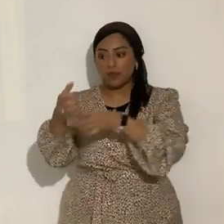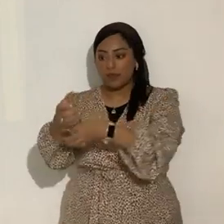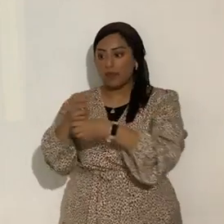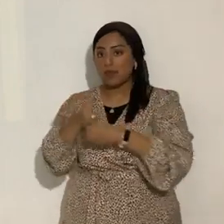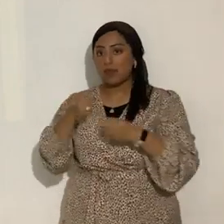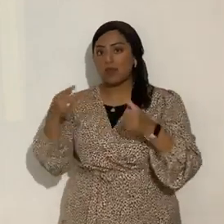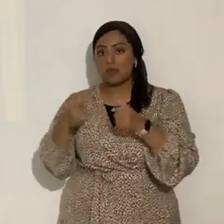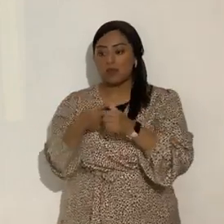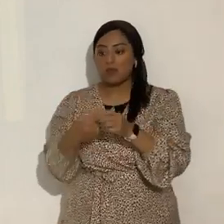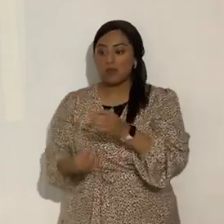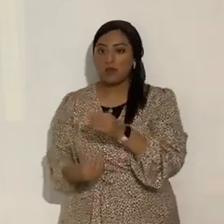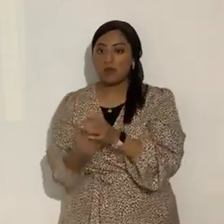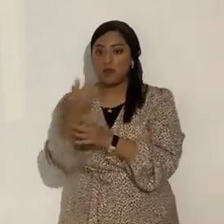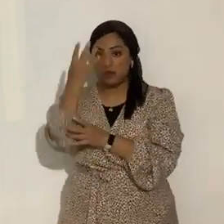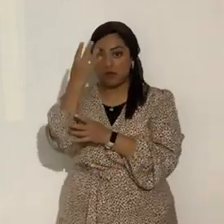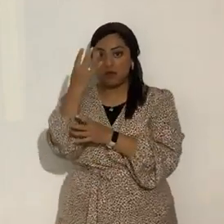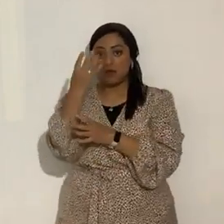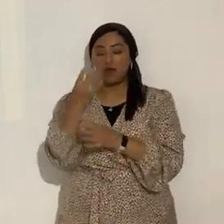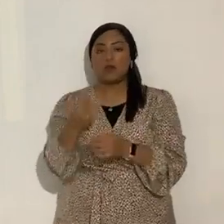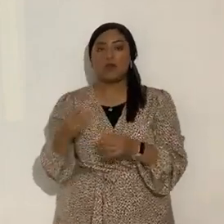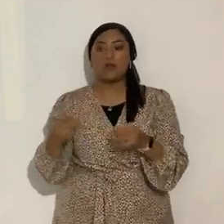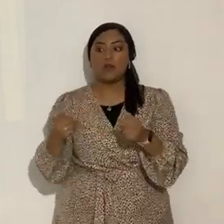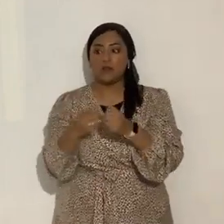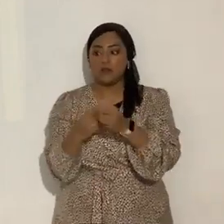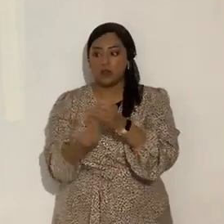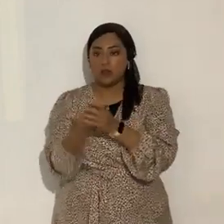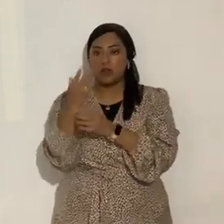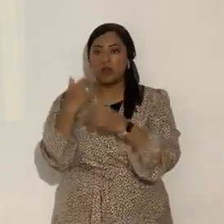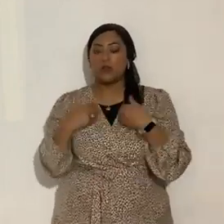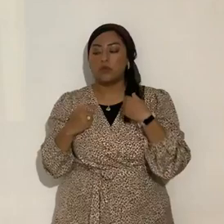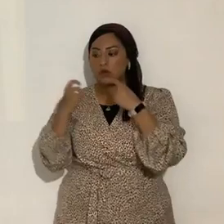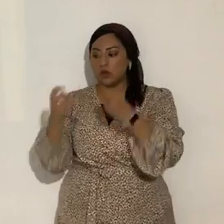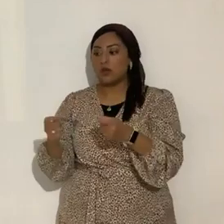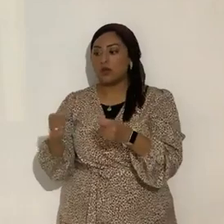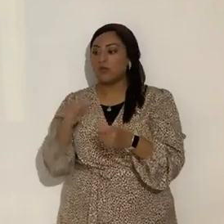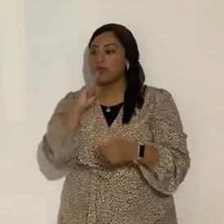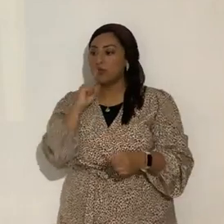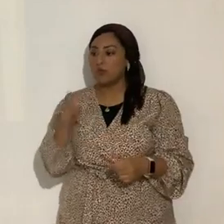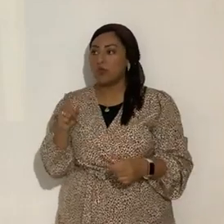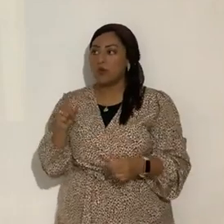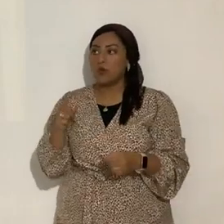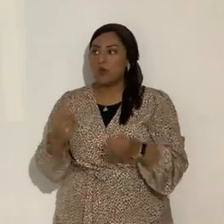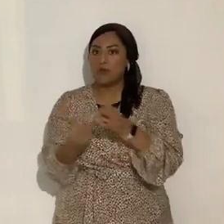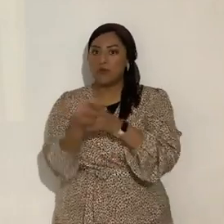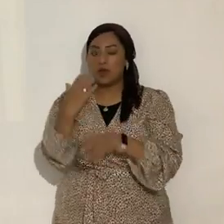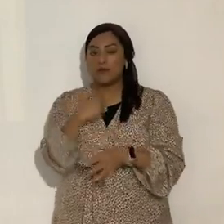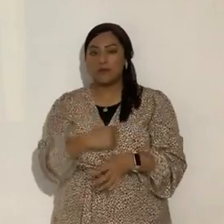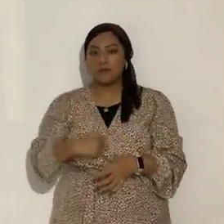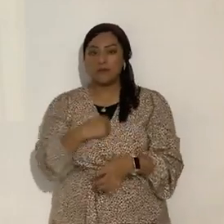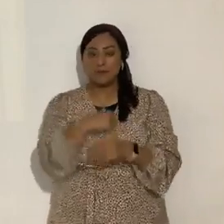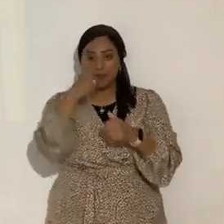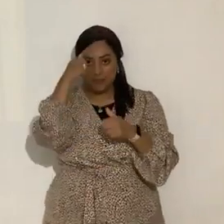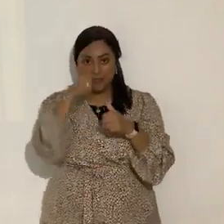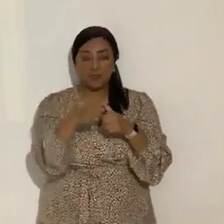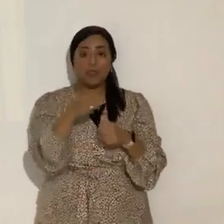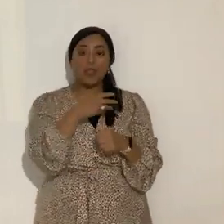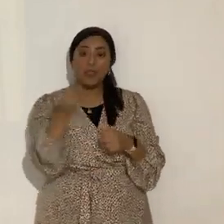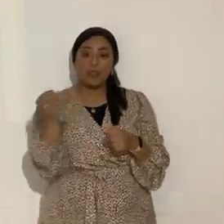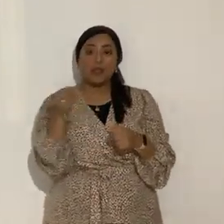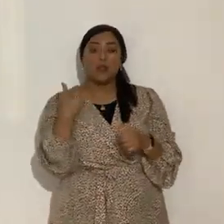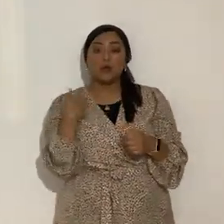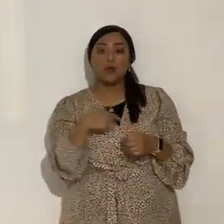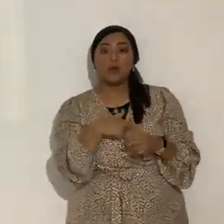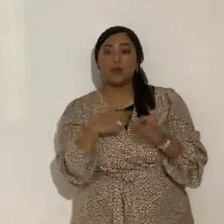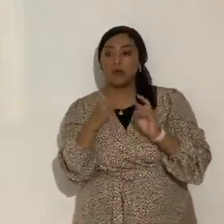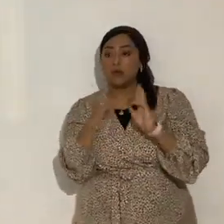las primicias, bueno, las primicias en cuanto dar primicias, frutos dignos de arrepentimiento, ¿se acuerdan? ¿Sí? Y entonces